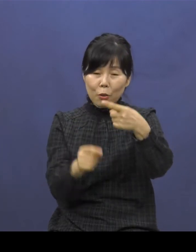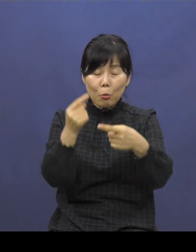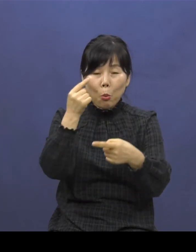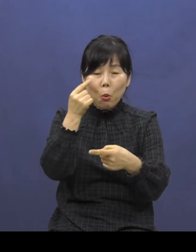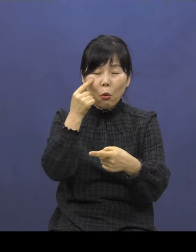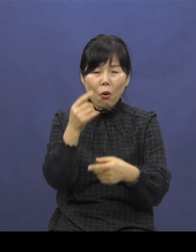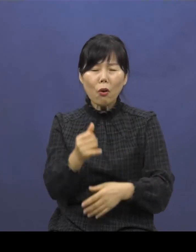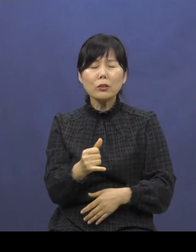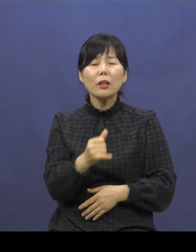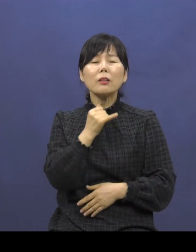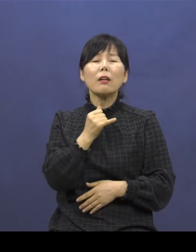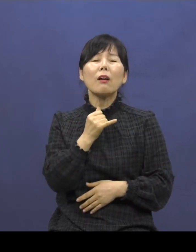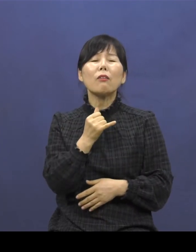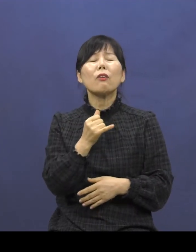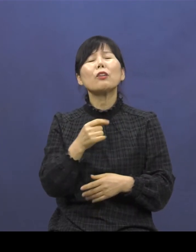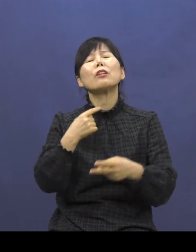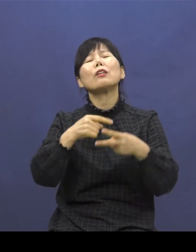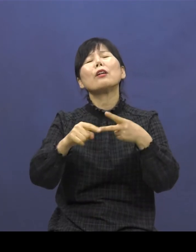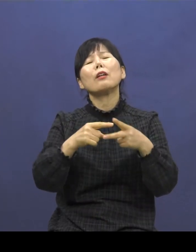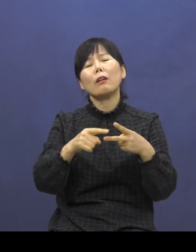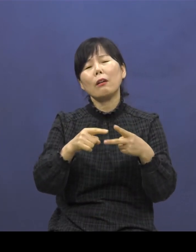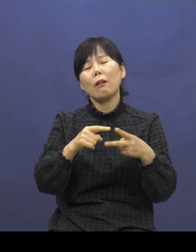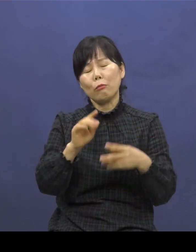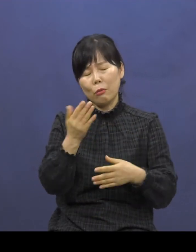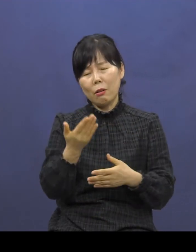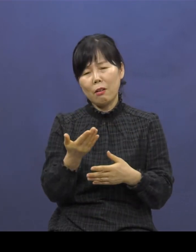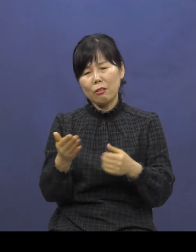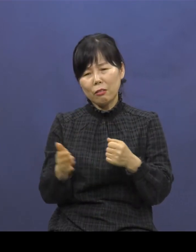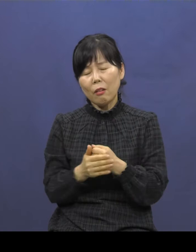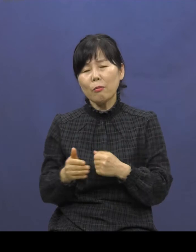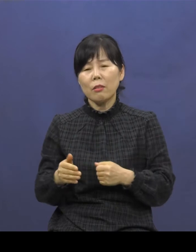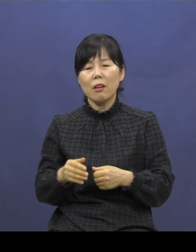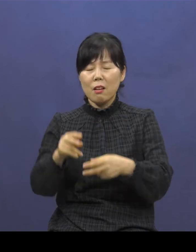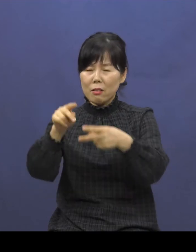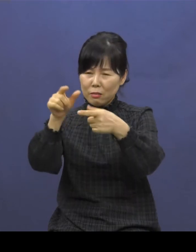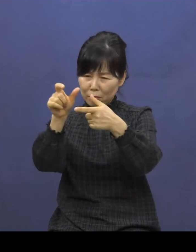읽었어요. 그리고 그냥 덮어버렸어요.